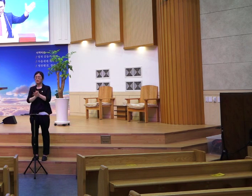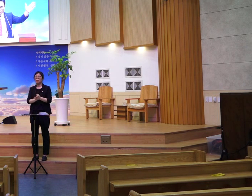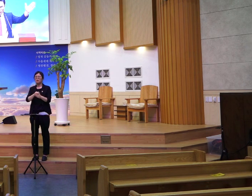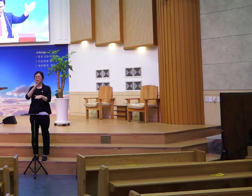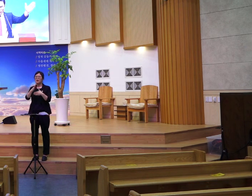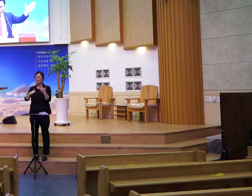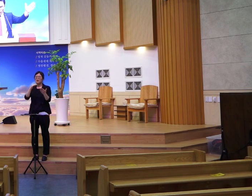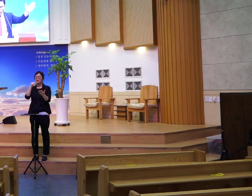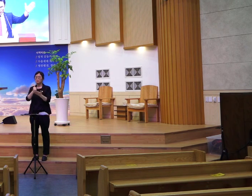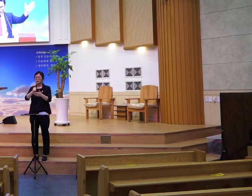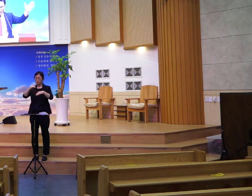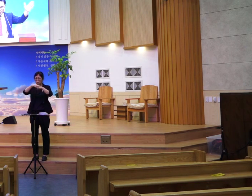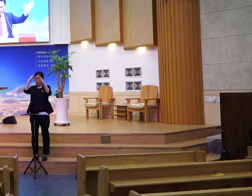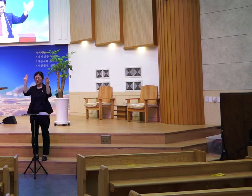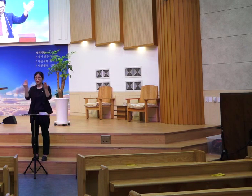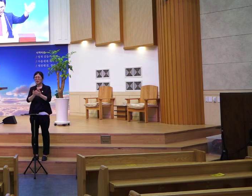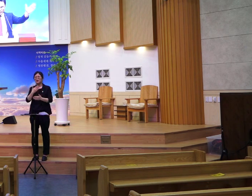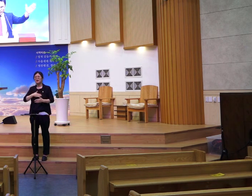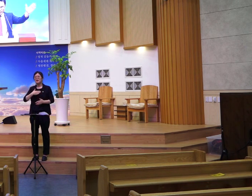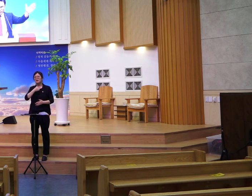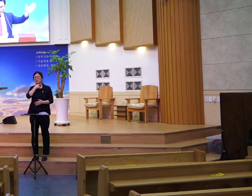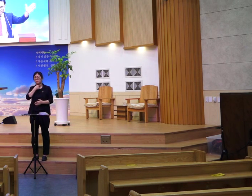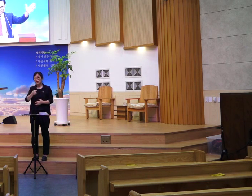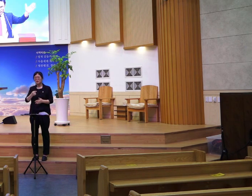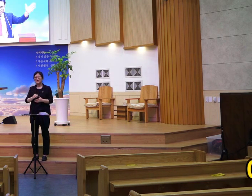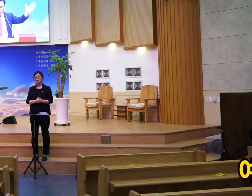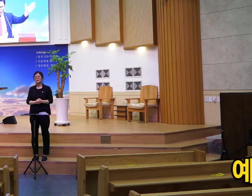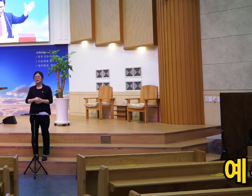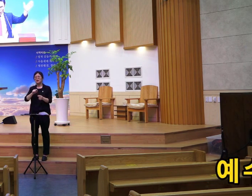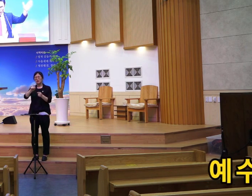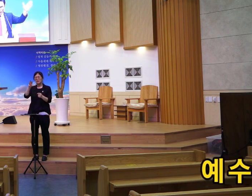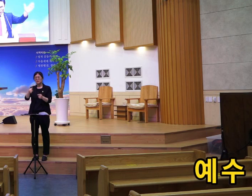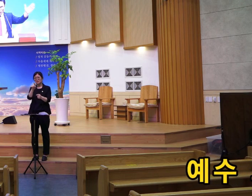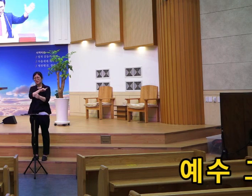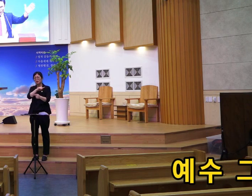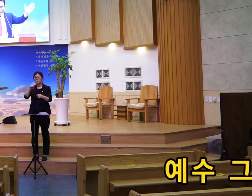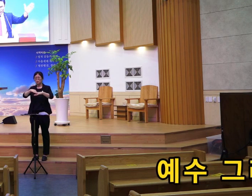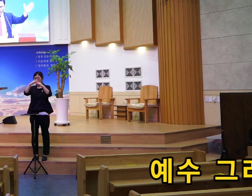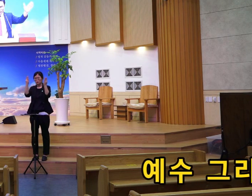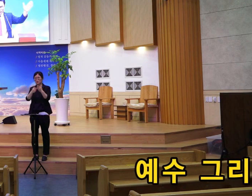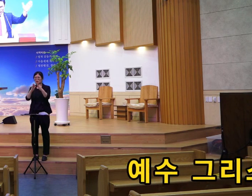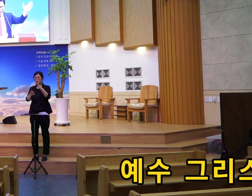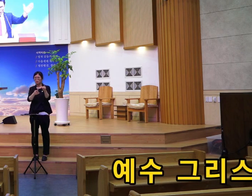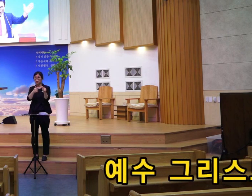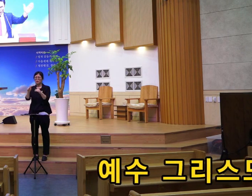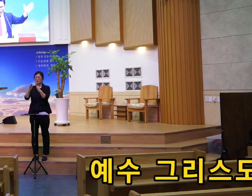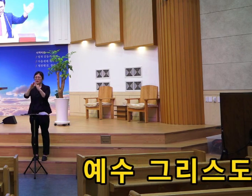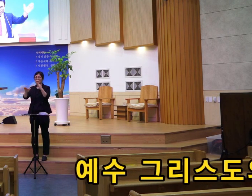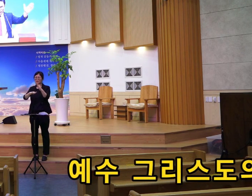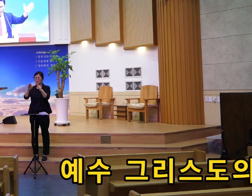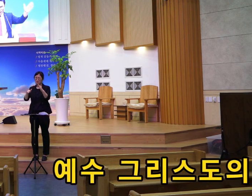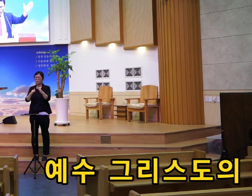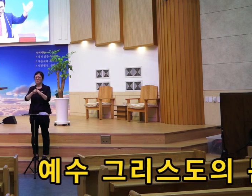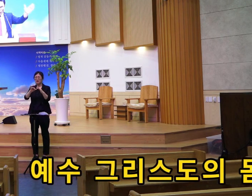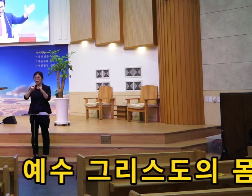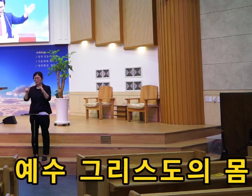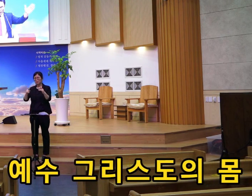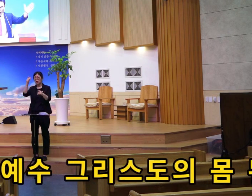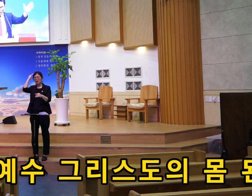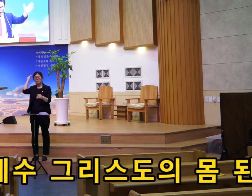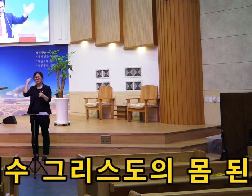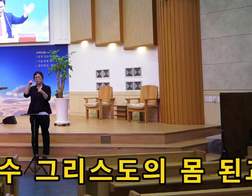하나님을 온전히 알기를 원하는 영천의 모든 가족들과 그 가정과